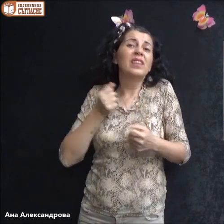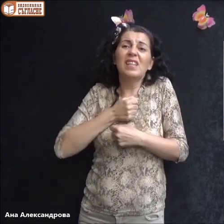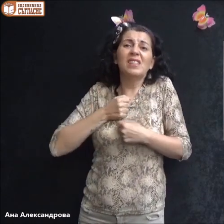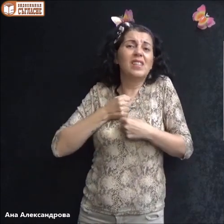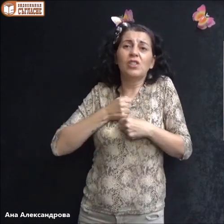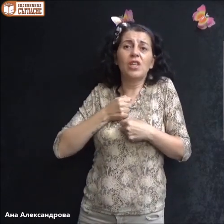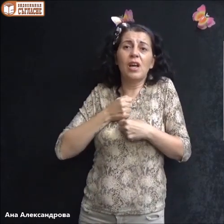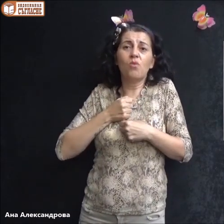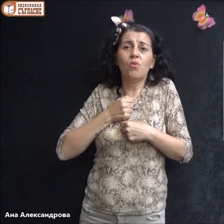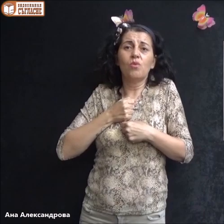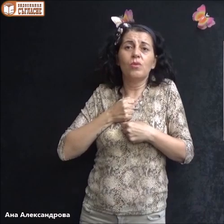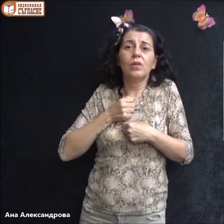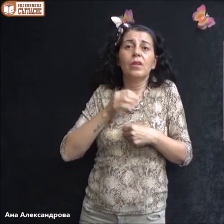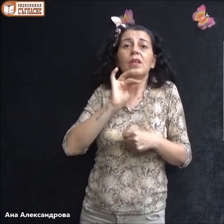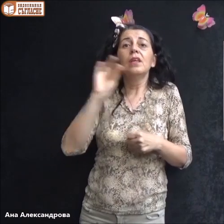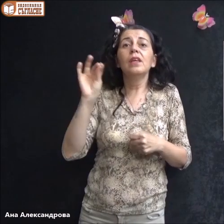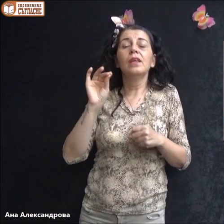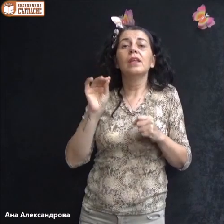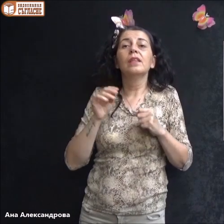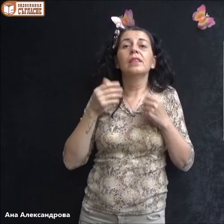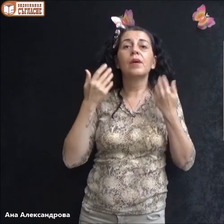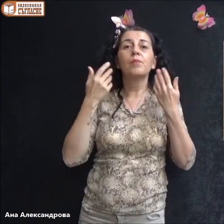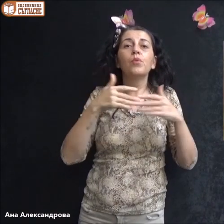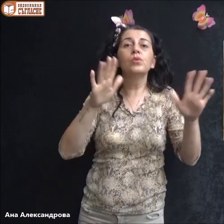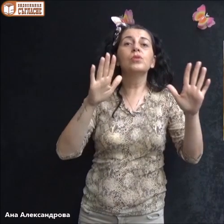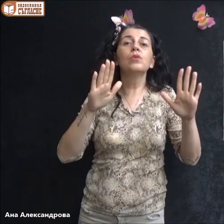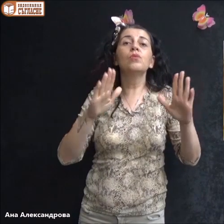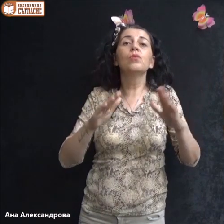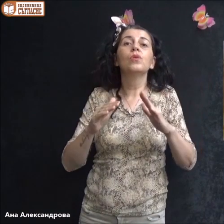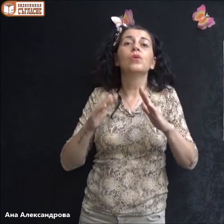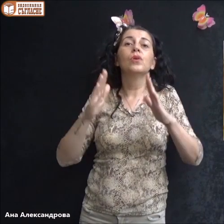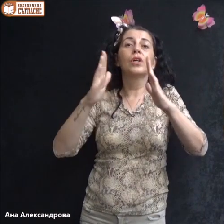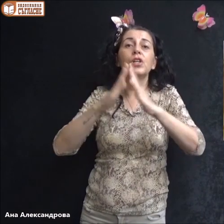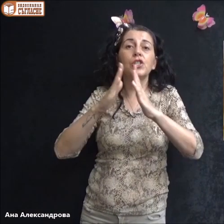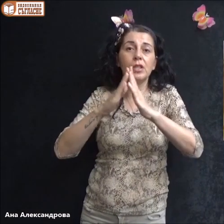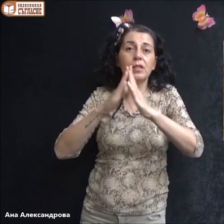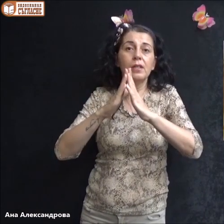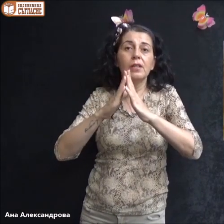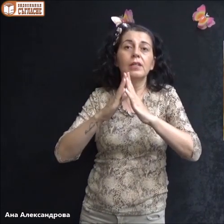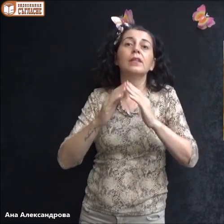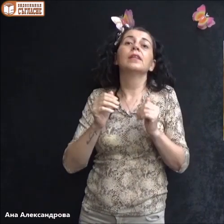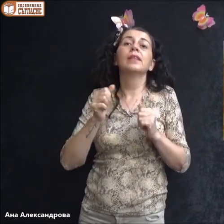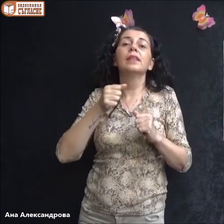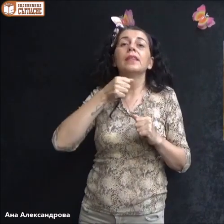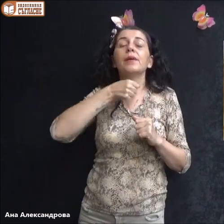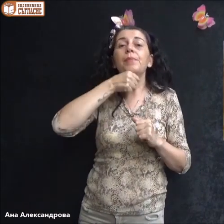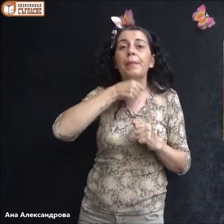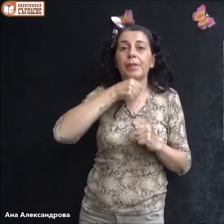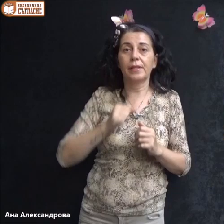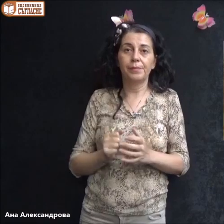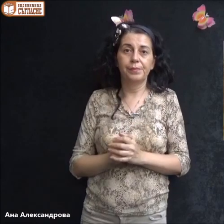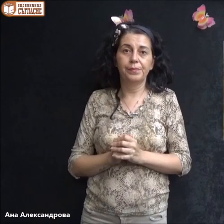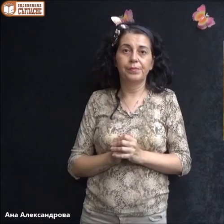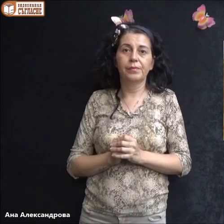не издържало и напуснало къщата на бабата.